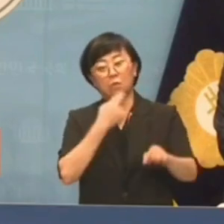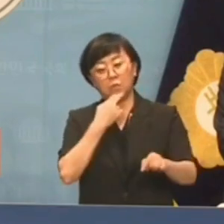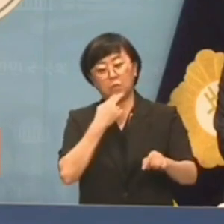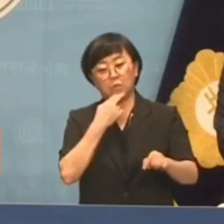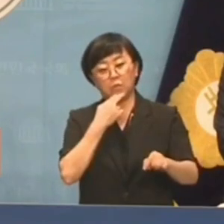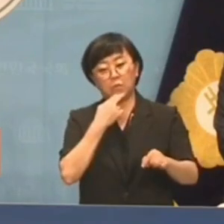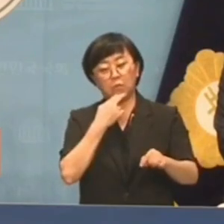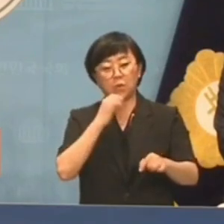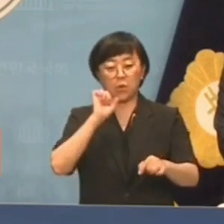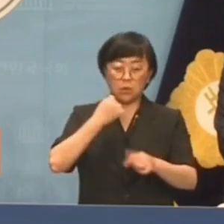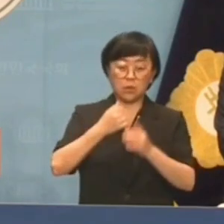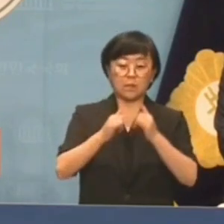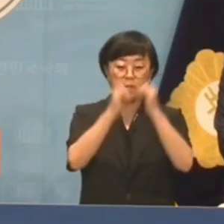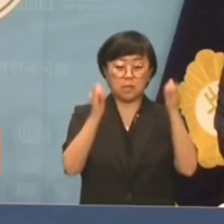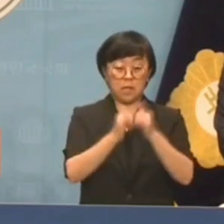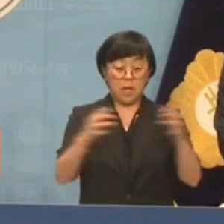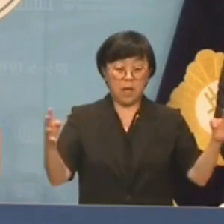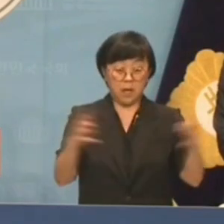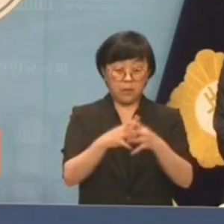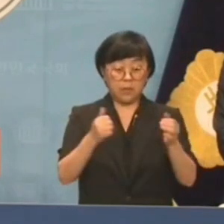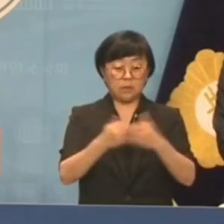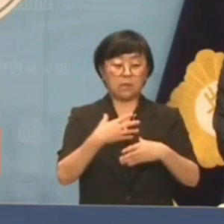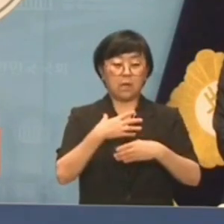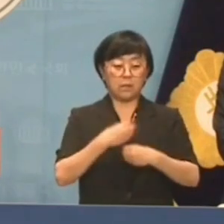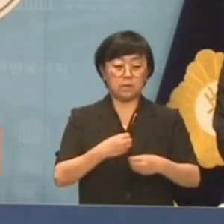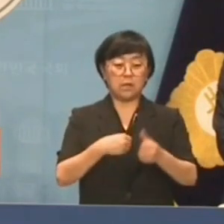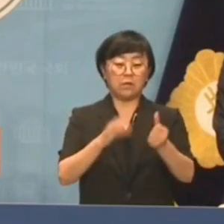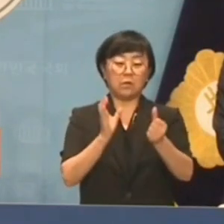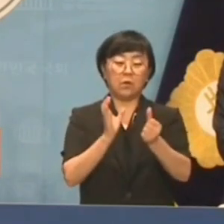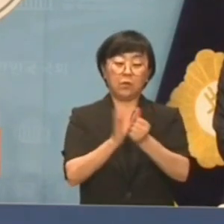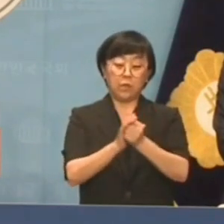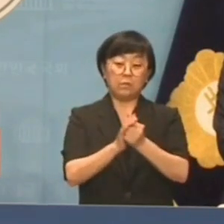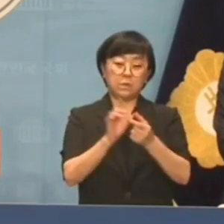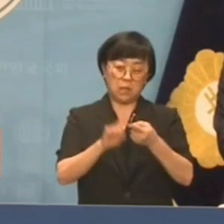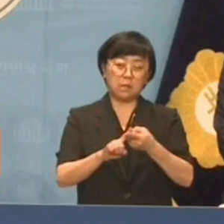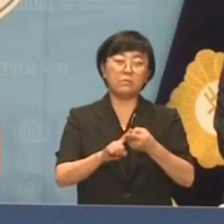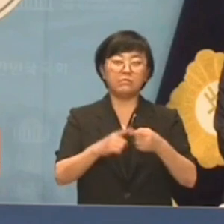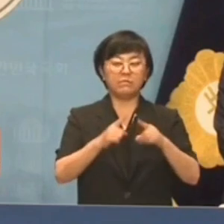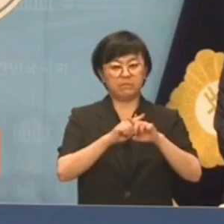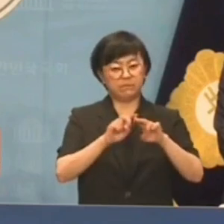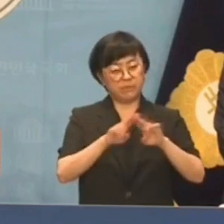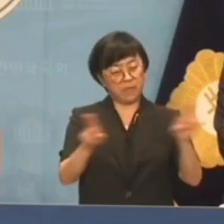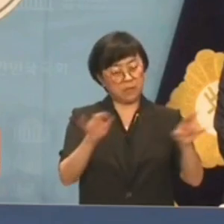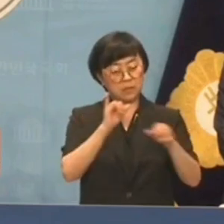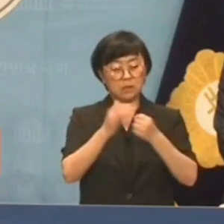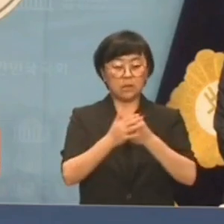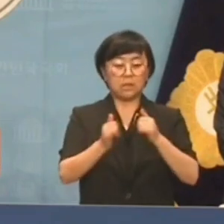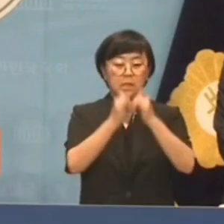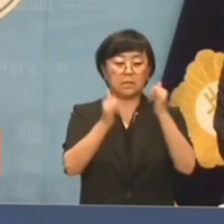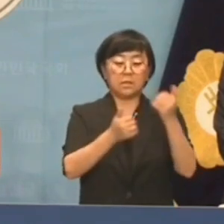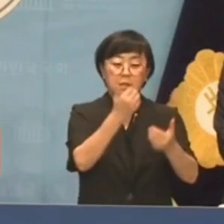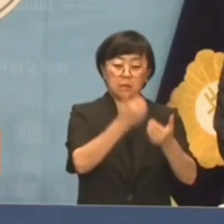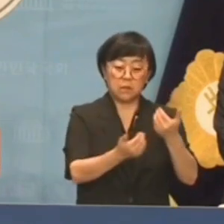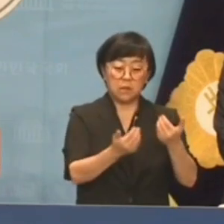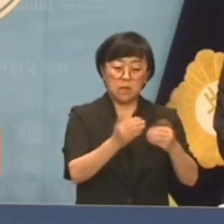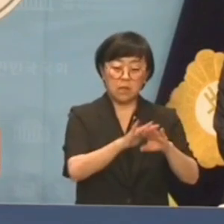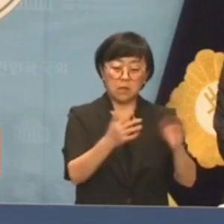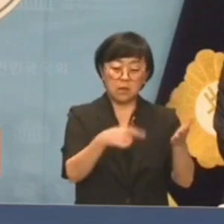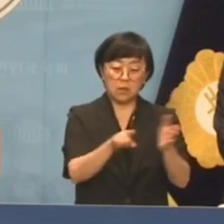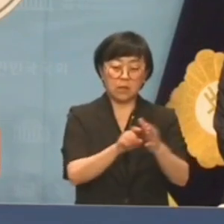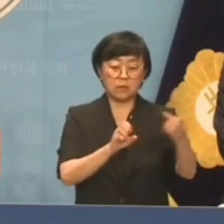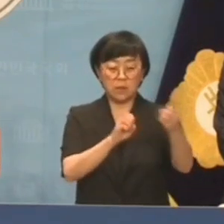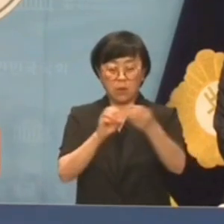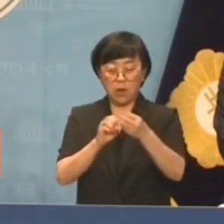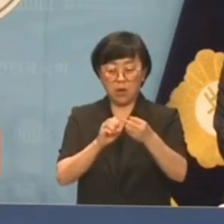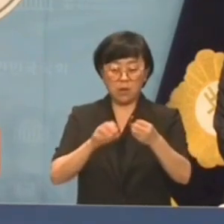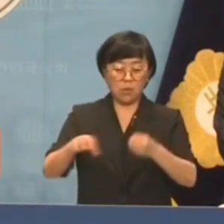있고 어렵게 사회적 합의로 이뤄낸 안전운임제는 거의 파기되고 있는 상황입니다. 사회적 갈등을 해결하기 위한 사회적